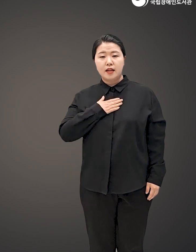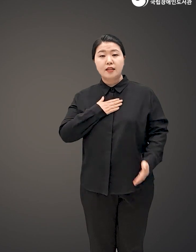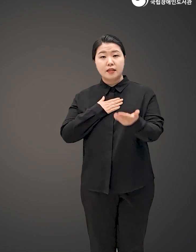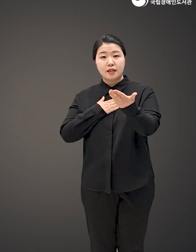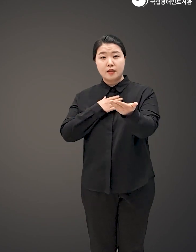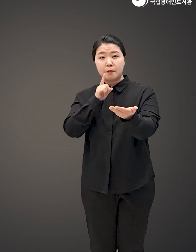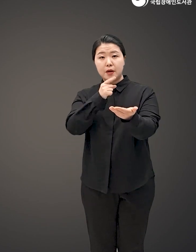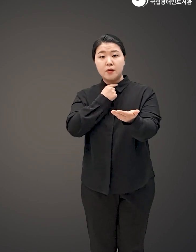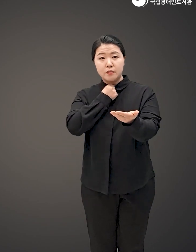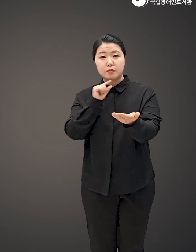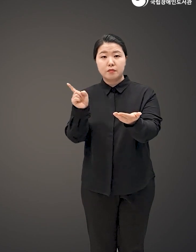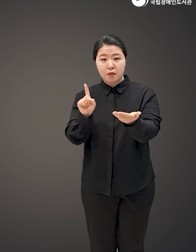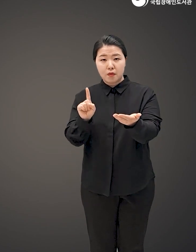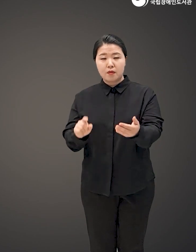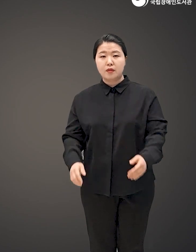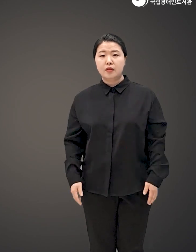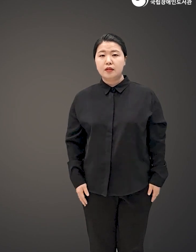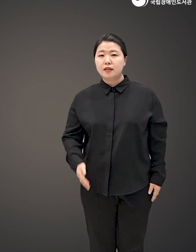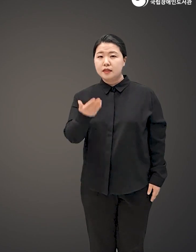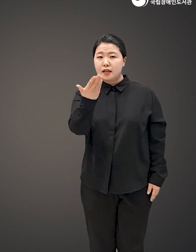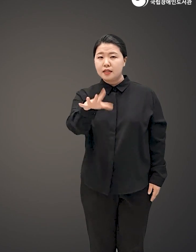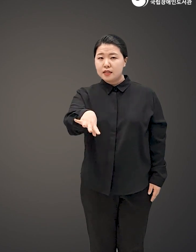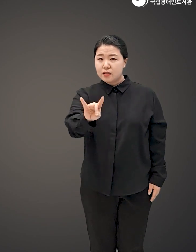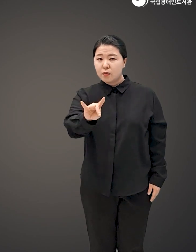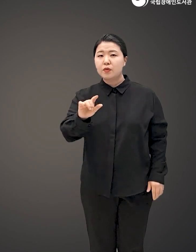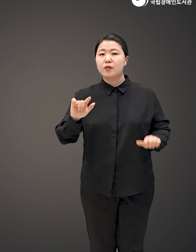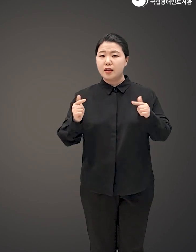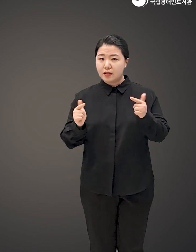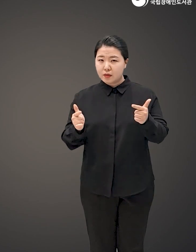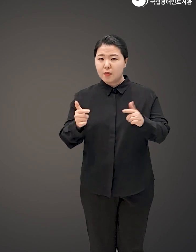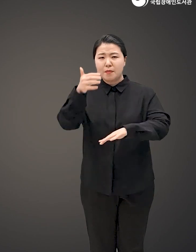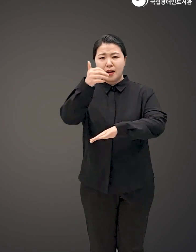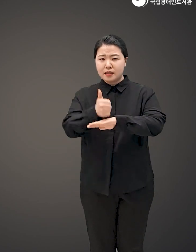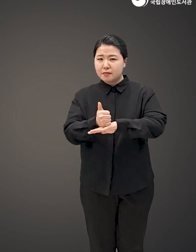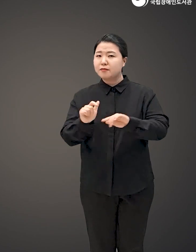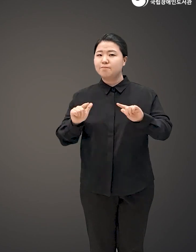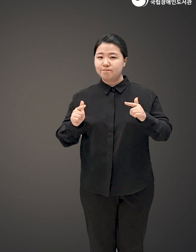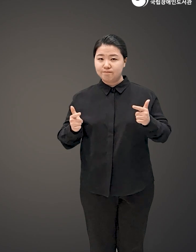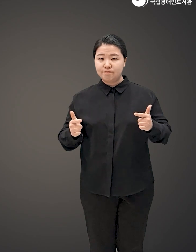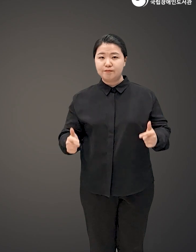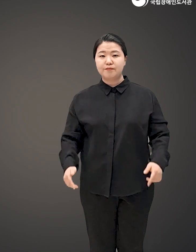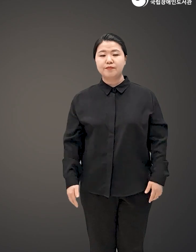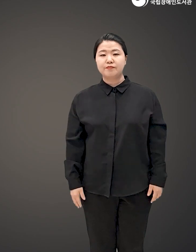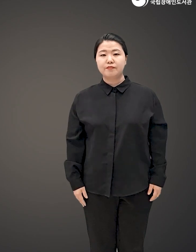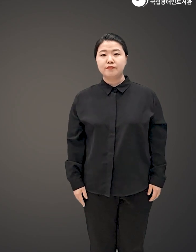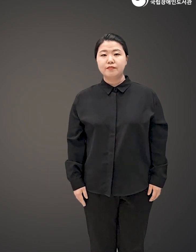내가 당신한테 해줄 말은 당신이 처음도 아니고 마지막도 아니란 거예요.